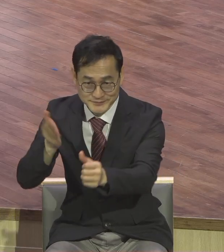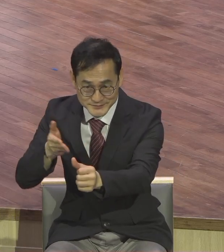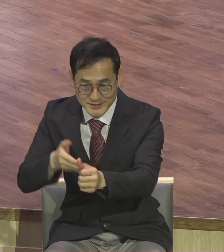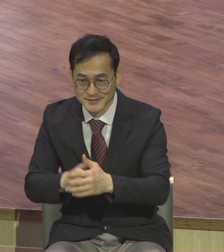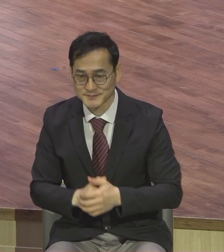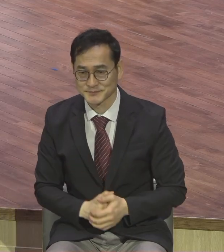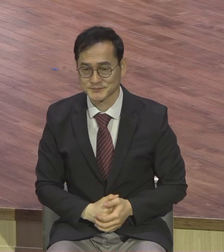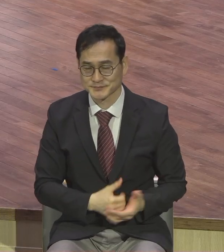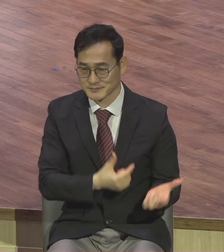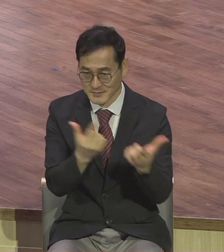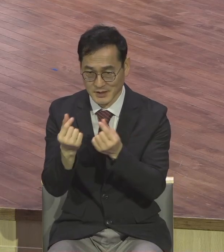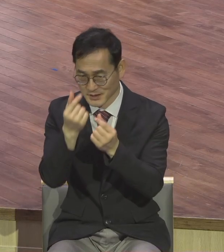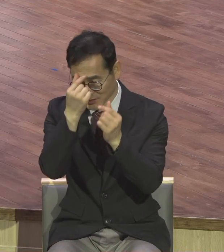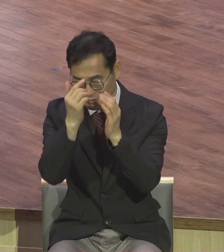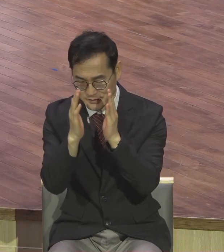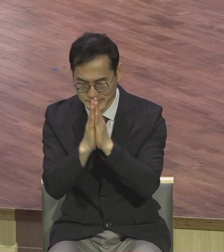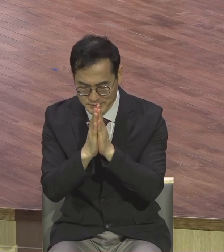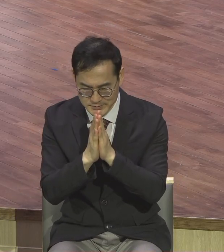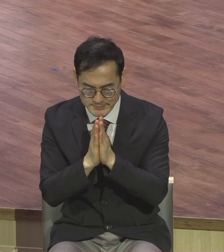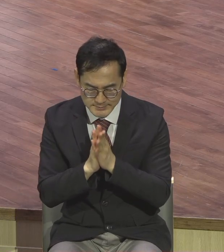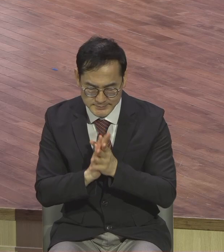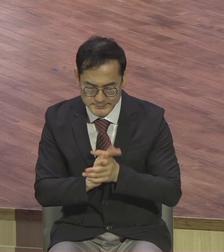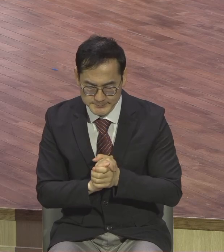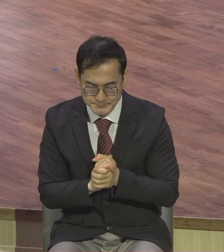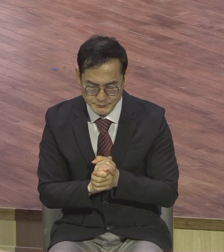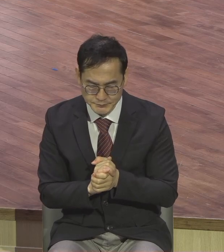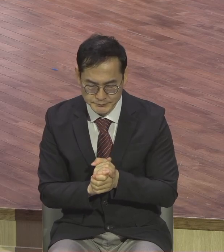기도합시다. 아버지 하나님, 우리 영계 모든 성도들